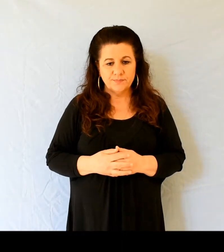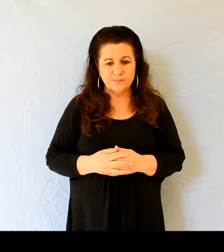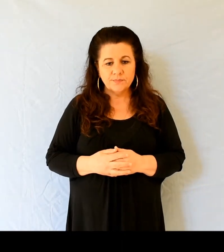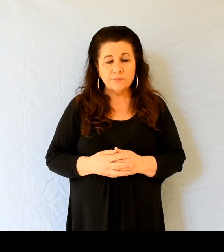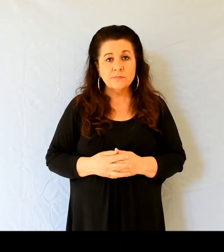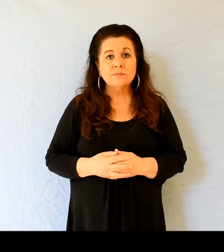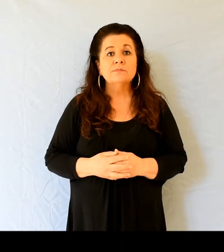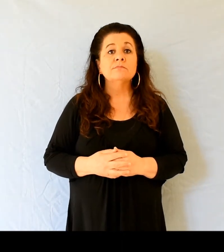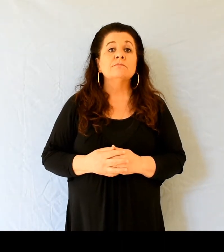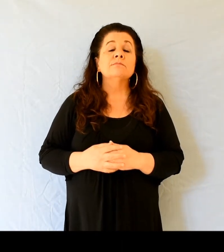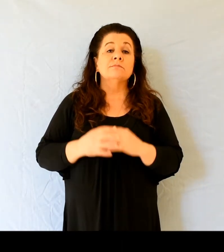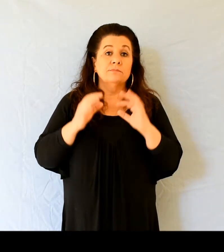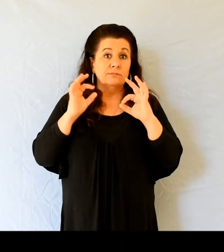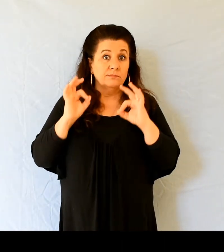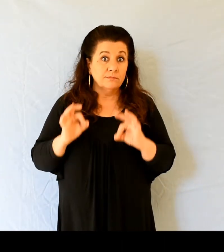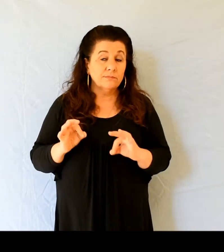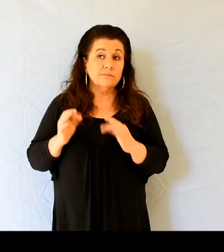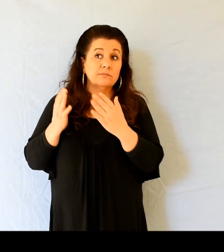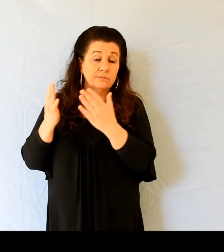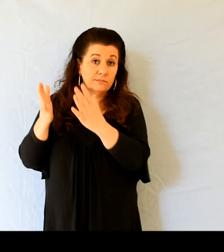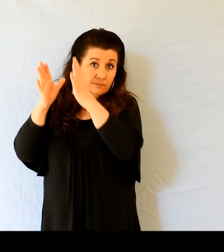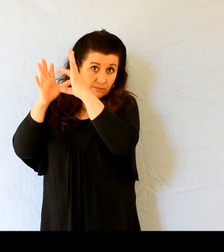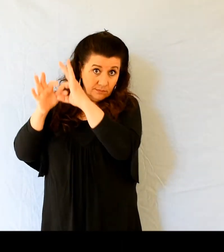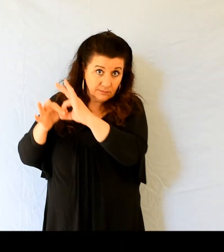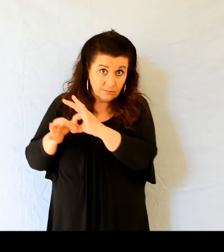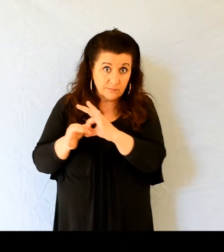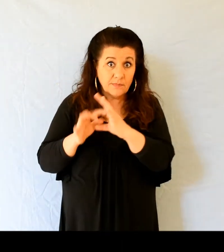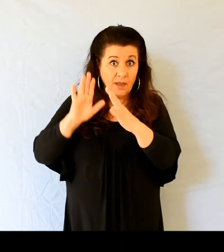Puis de là, ils l'emmenèrent pour le crucifier.